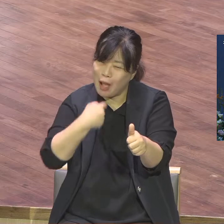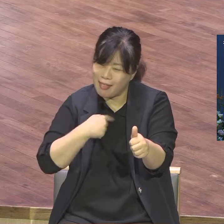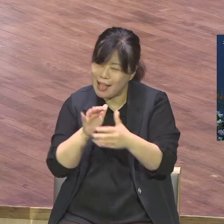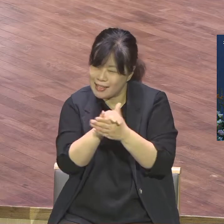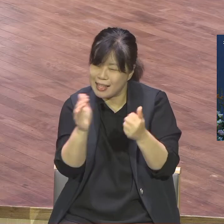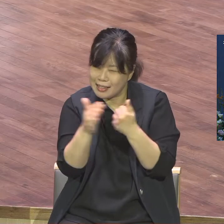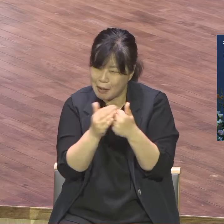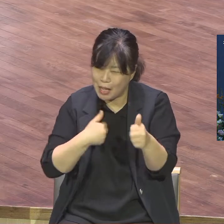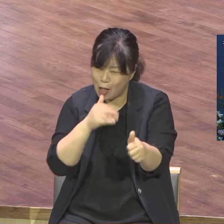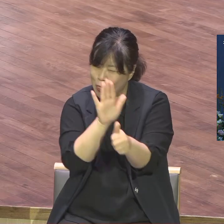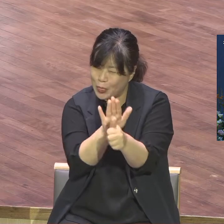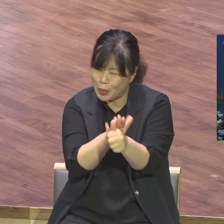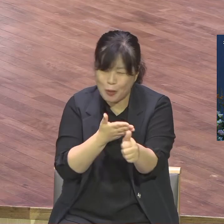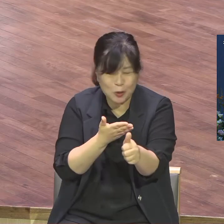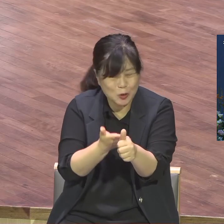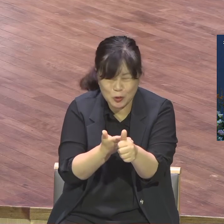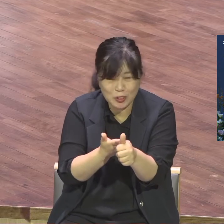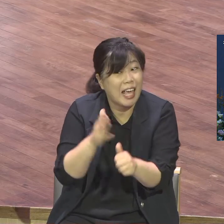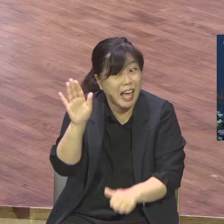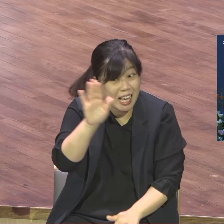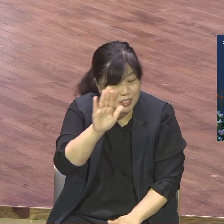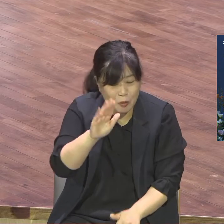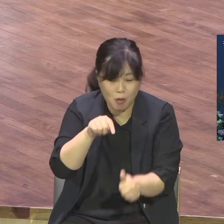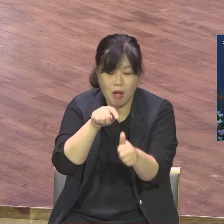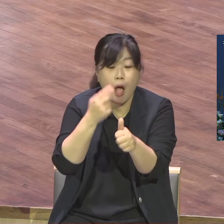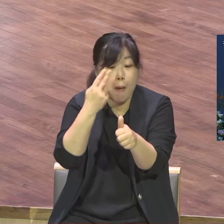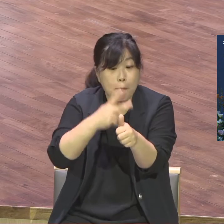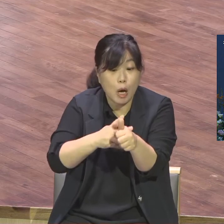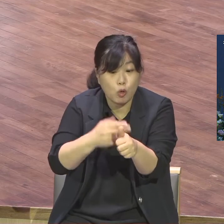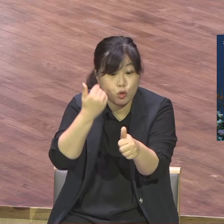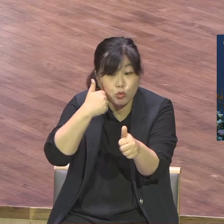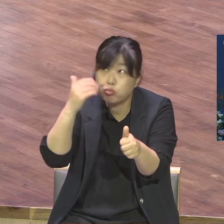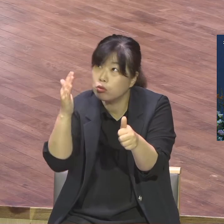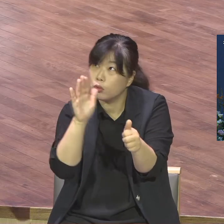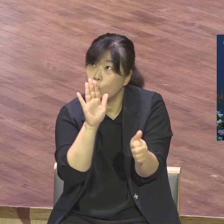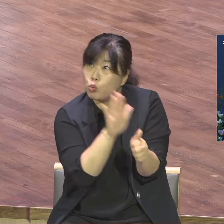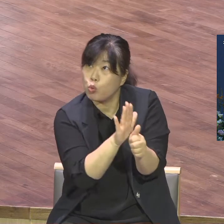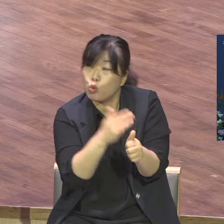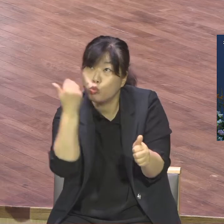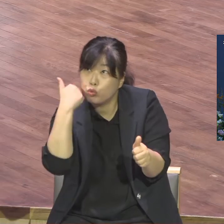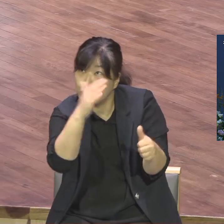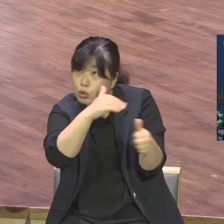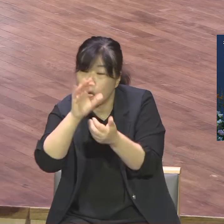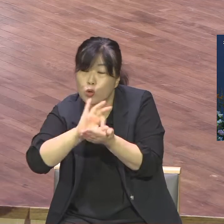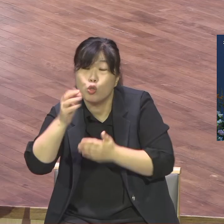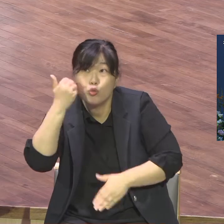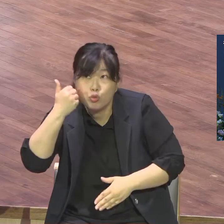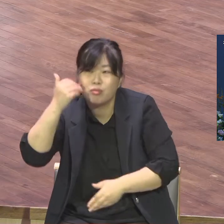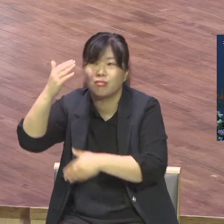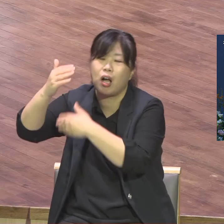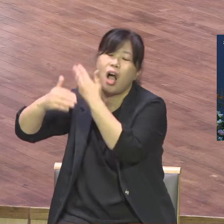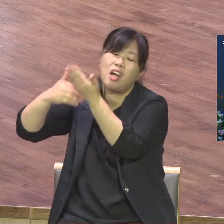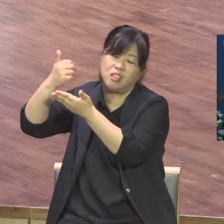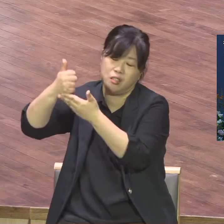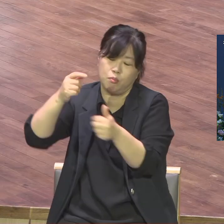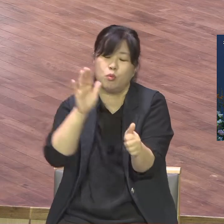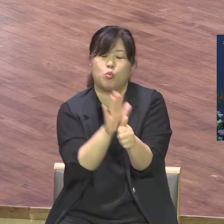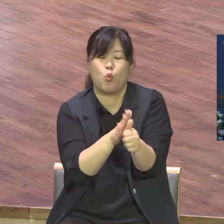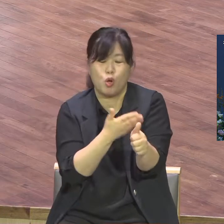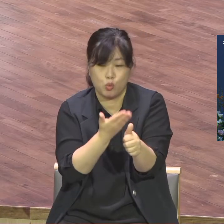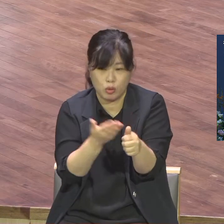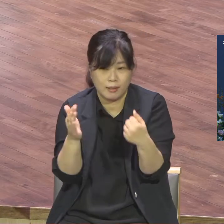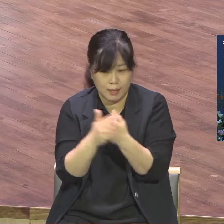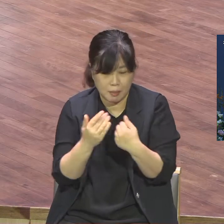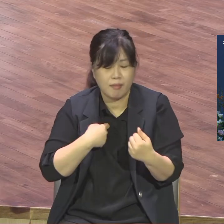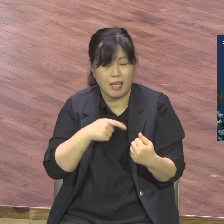생명을 걸고 바울 사역에 협력한 것입니다. 우리 다락방 운동하는 것도 윤 목사님, 요한국 목사님 제일 친한 사람이 저예요.